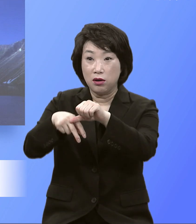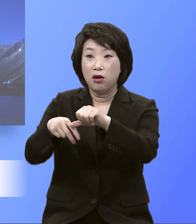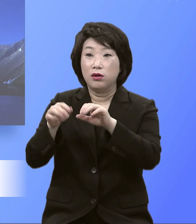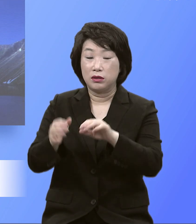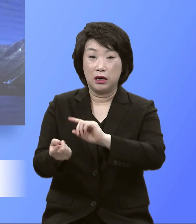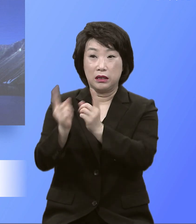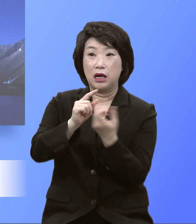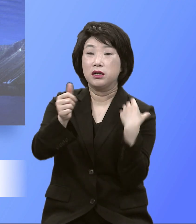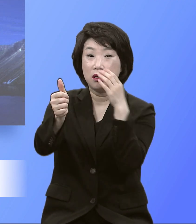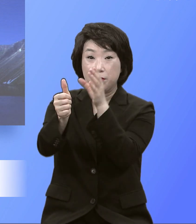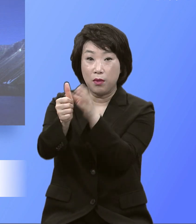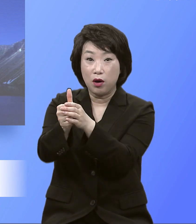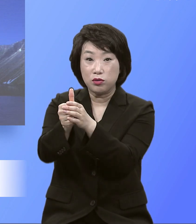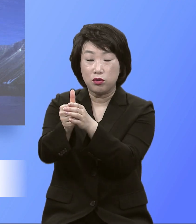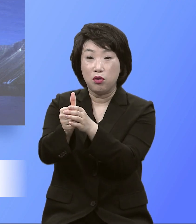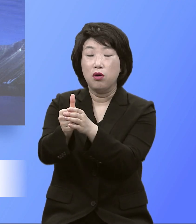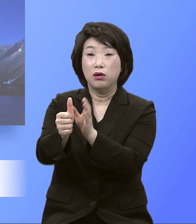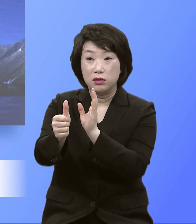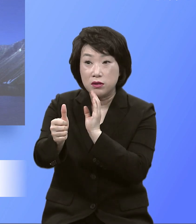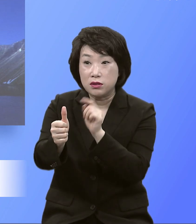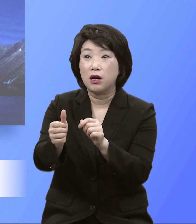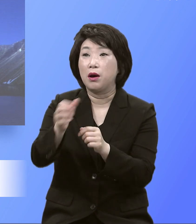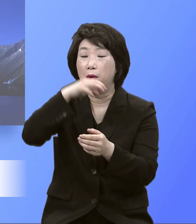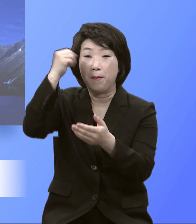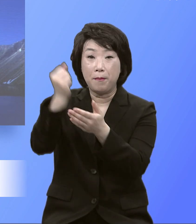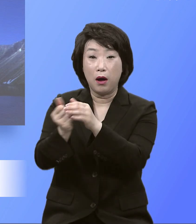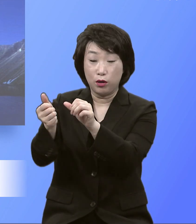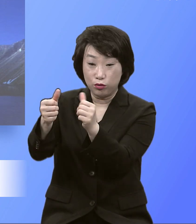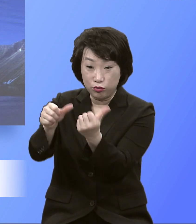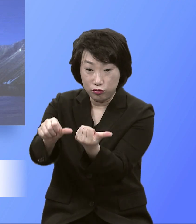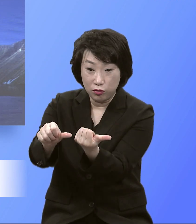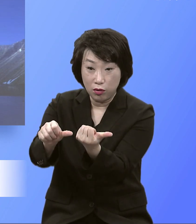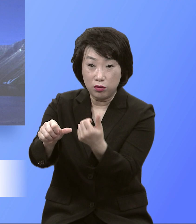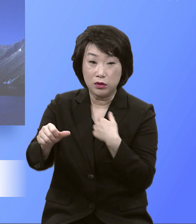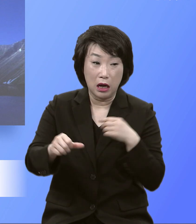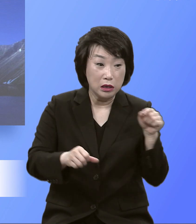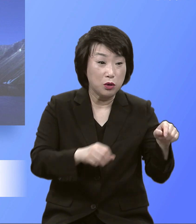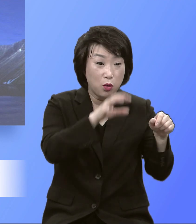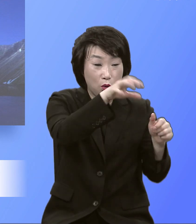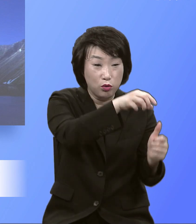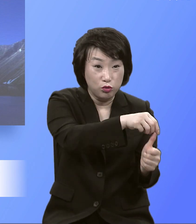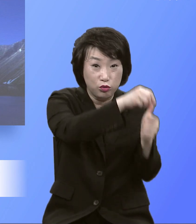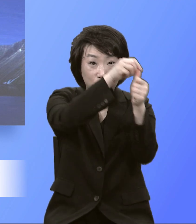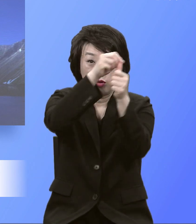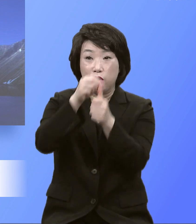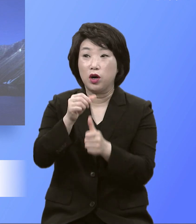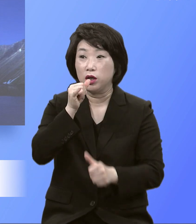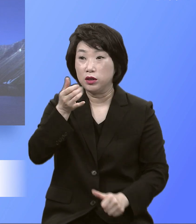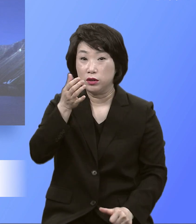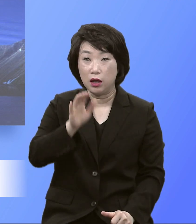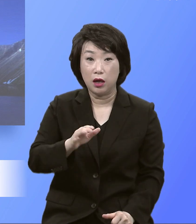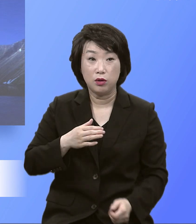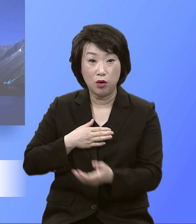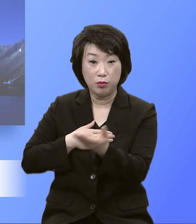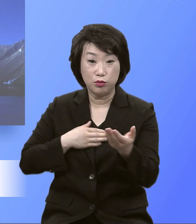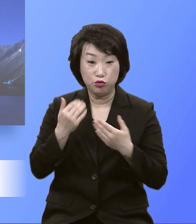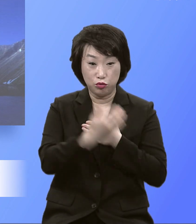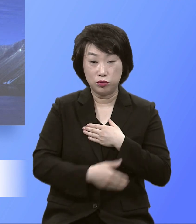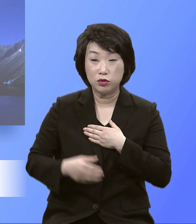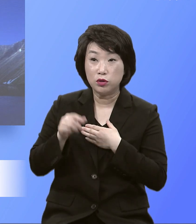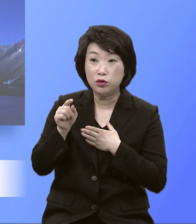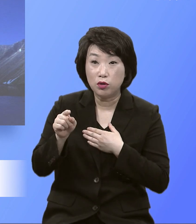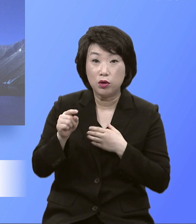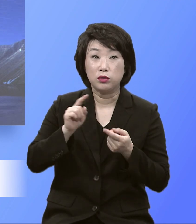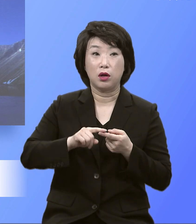짊어지시고 실제로 죽으셔서 나를 구원해 줬는데, 육신은